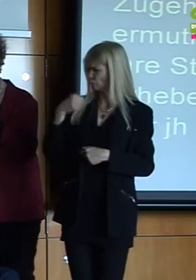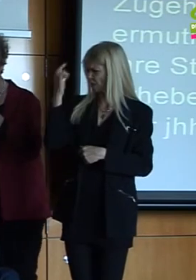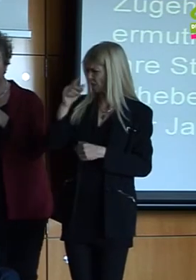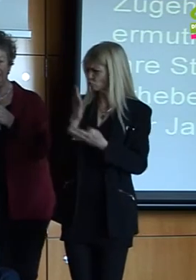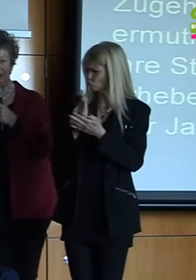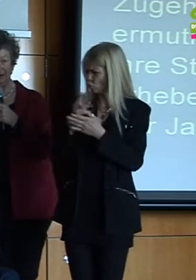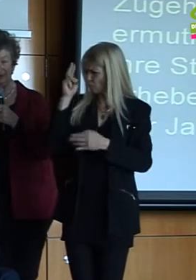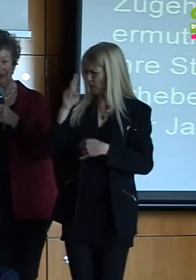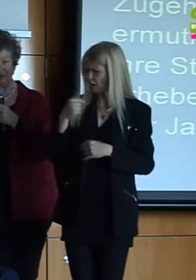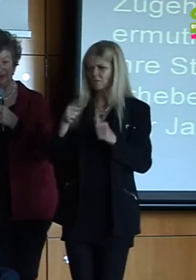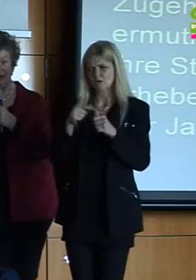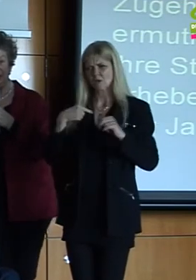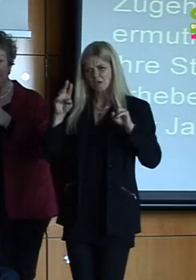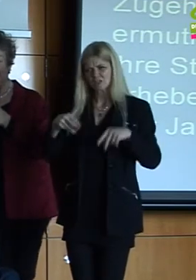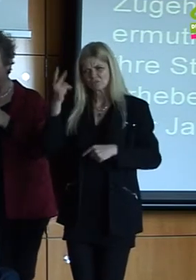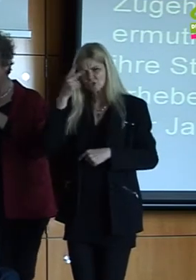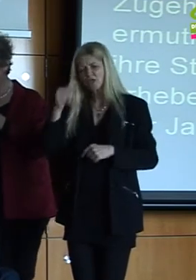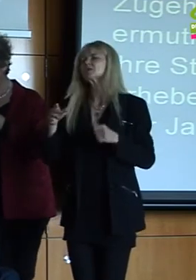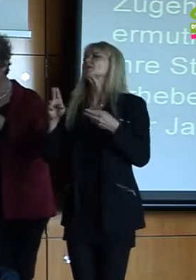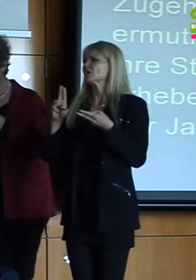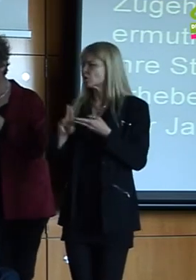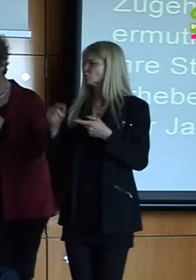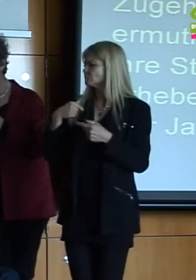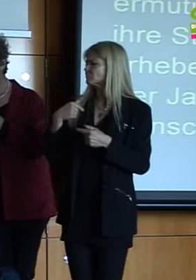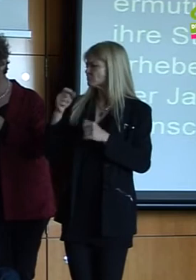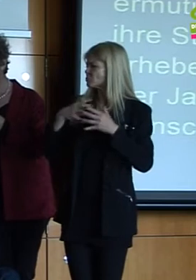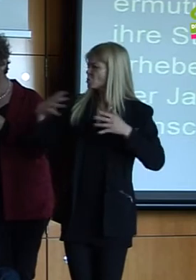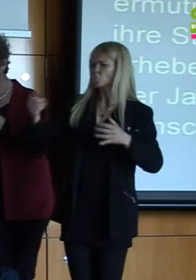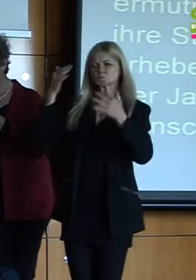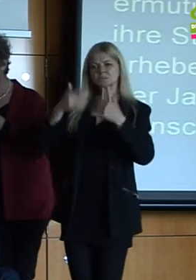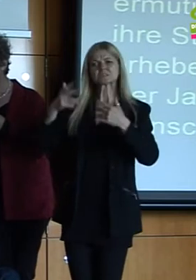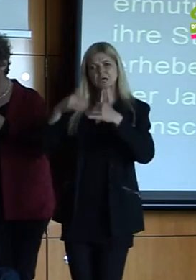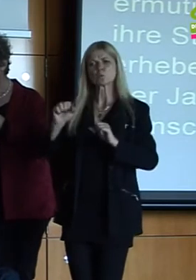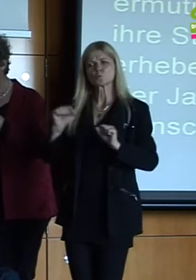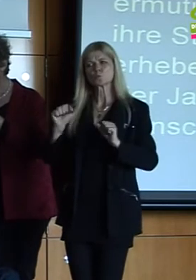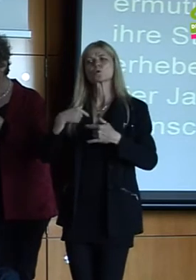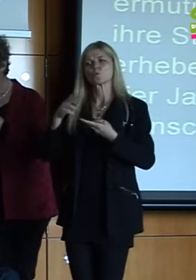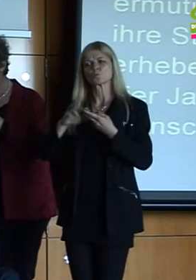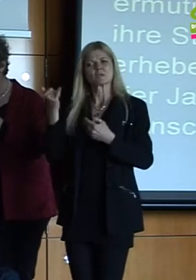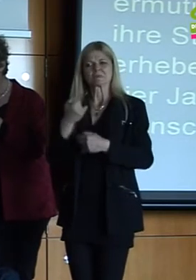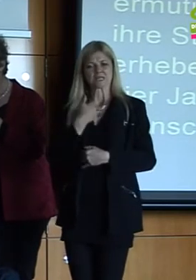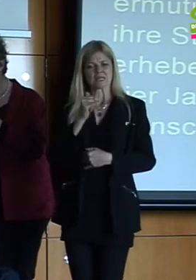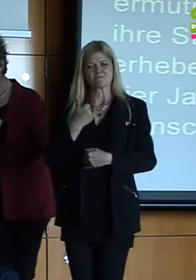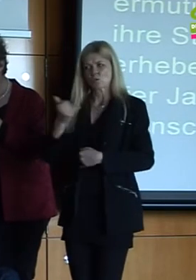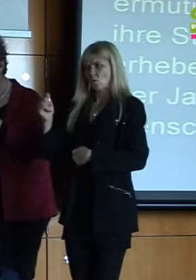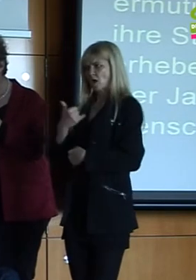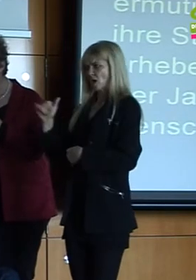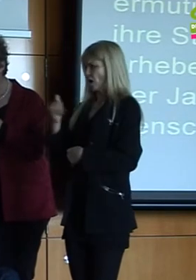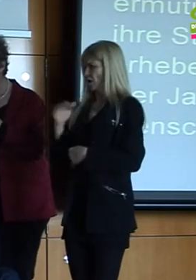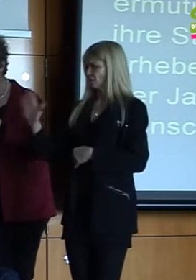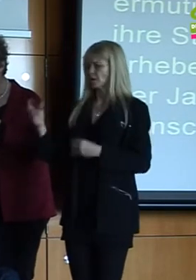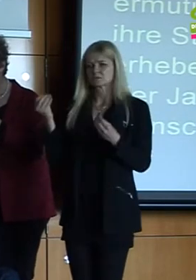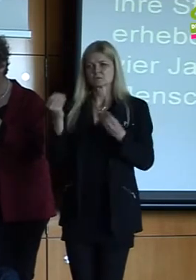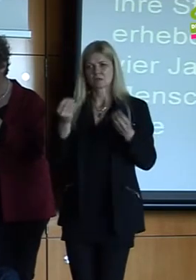richtig gehört habe. Das ist eine enorme Anzahl und ich denke, das geht immer sehr individuell zu. Möchtest du uns ein bisschen etwas zu